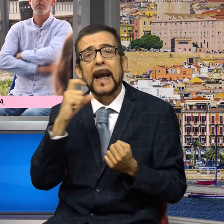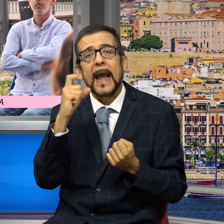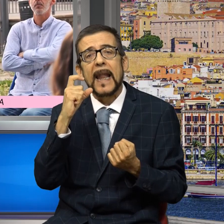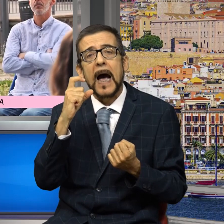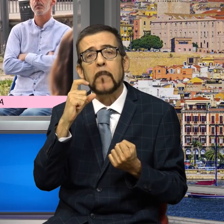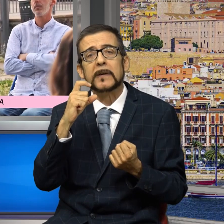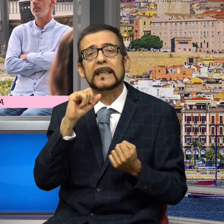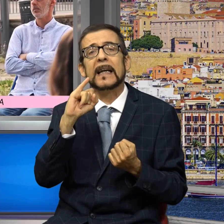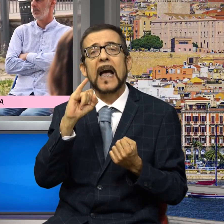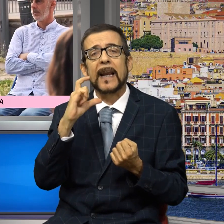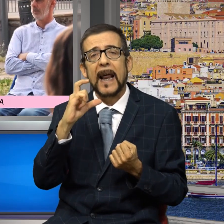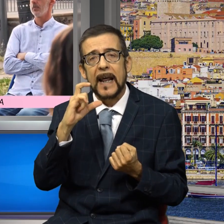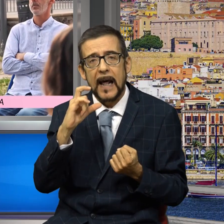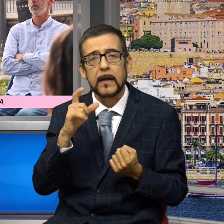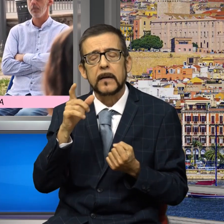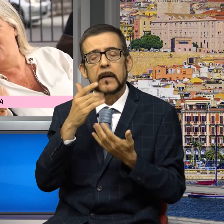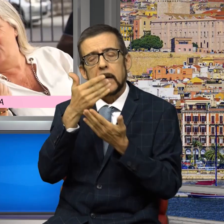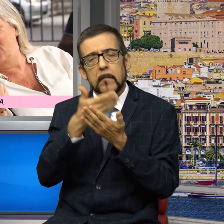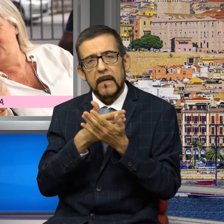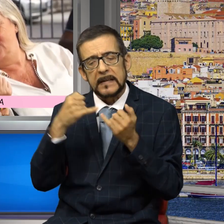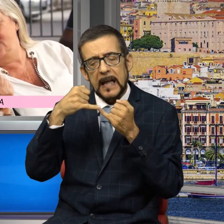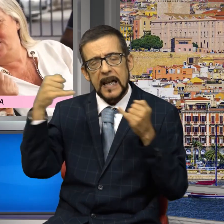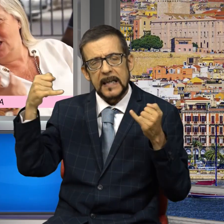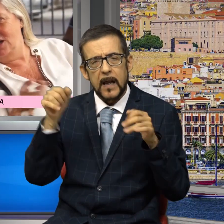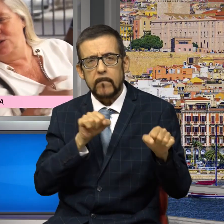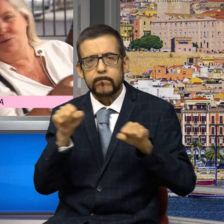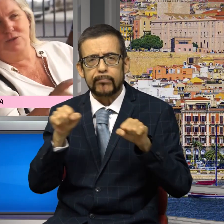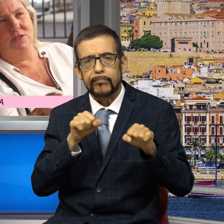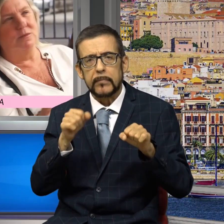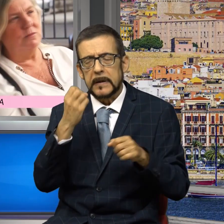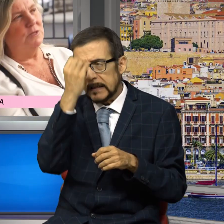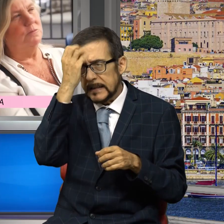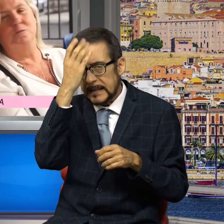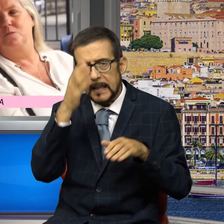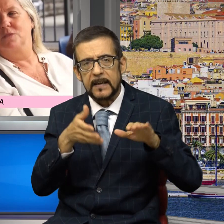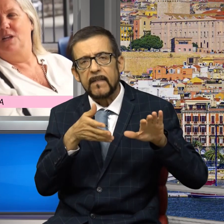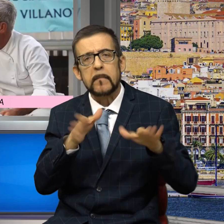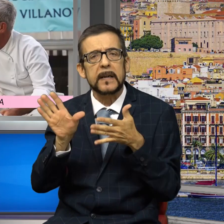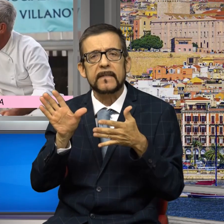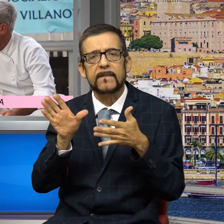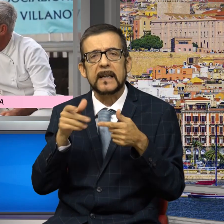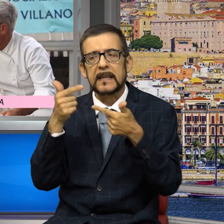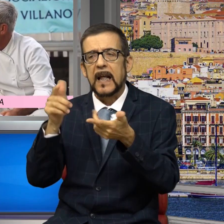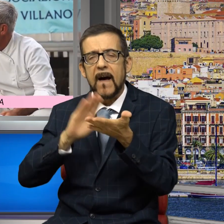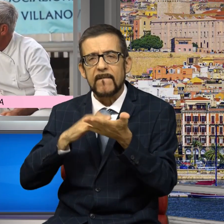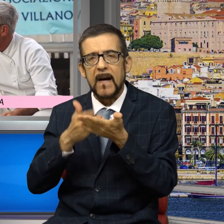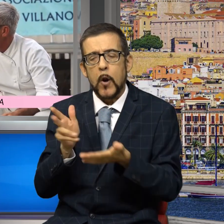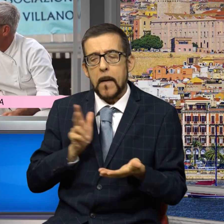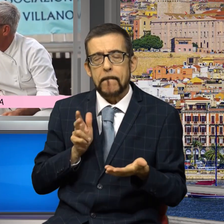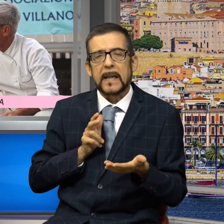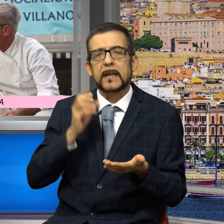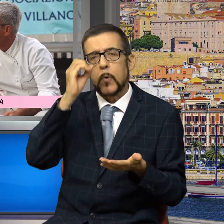Carrela, prevista dalla linea d'azione realizzazione di iniziative per la tutela e valorizzazione del patrimonio della